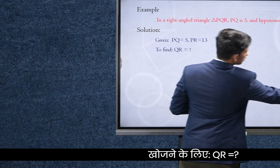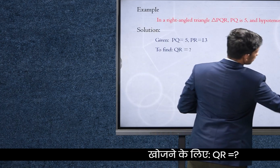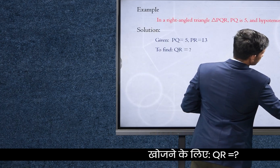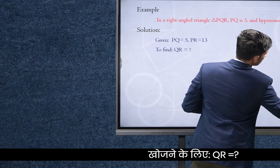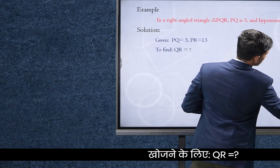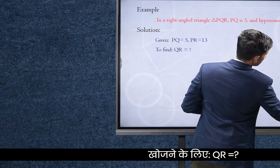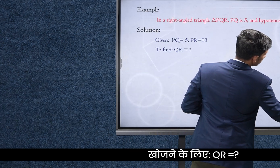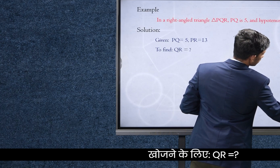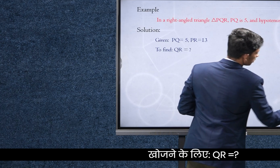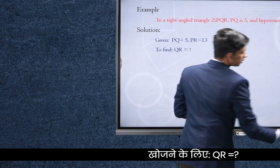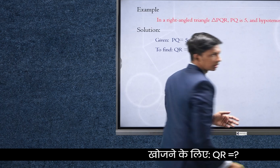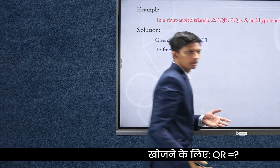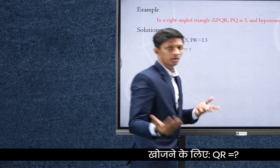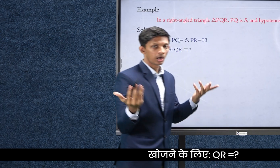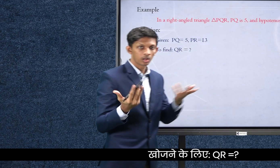खोजने के लिए QR इज इक्वल क्या?